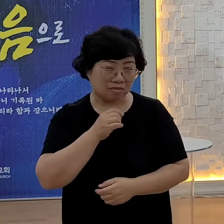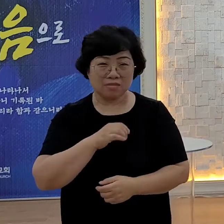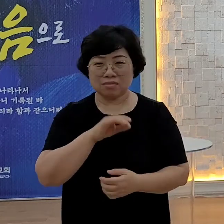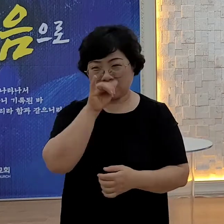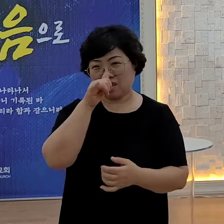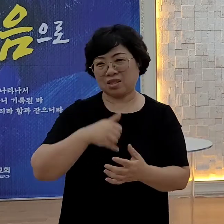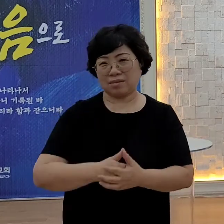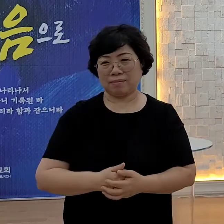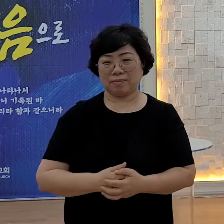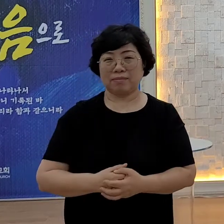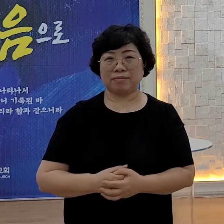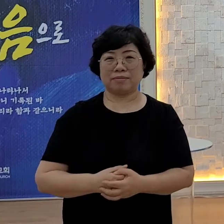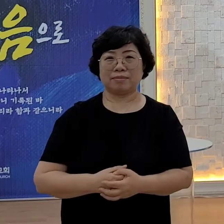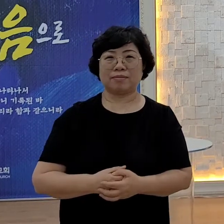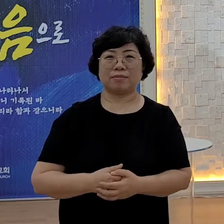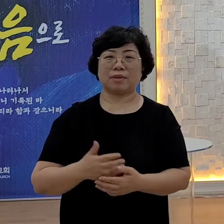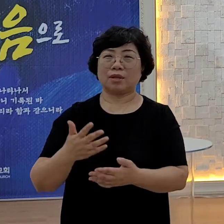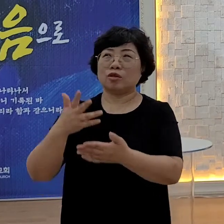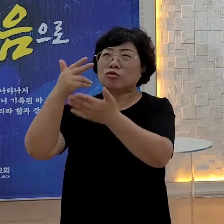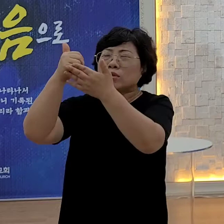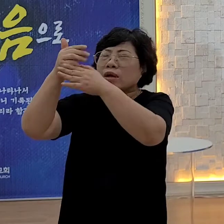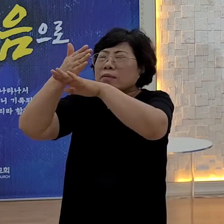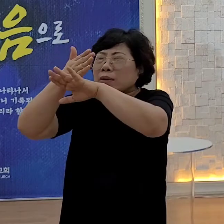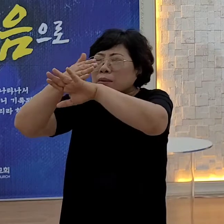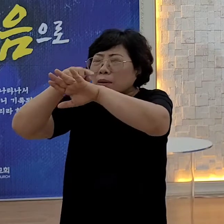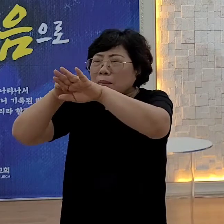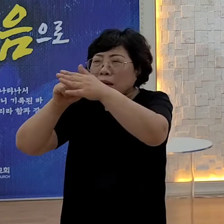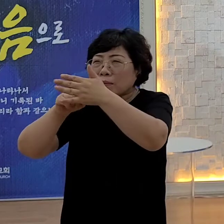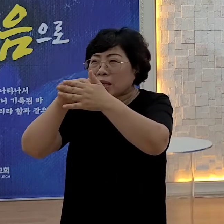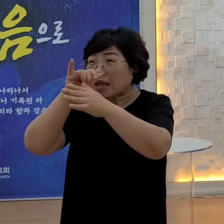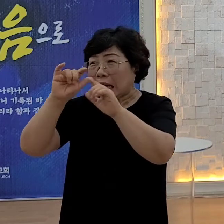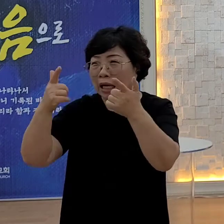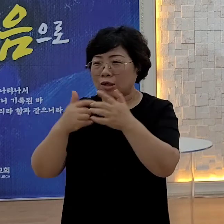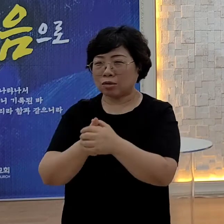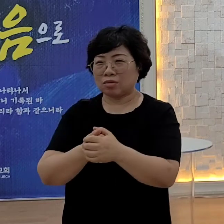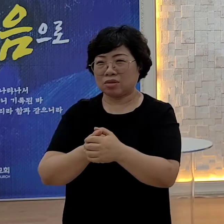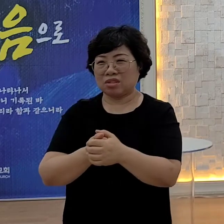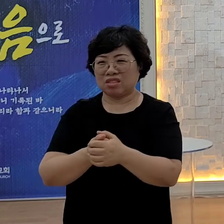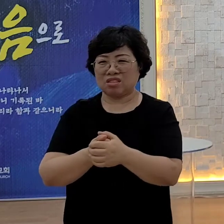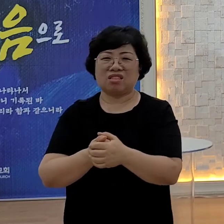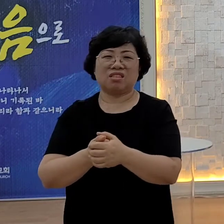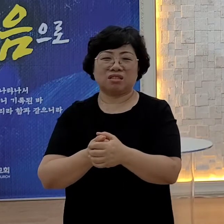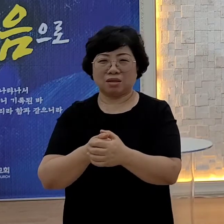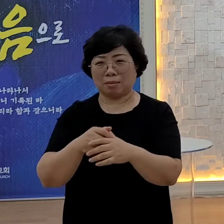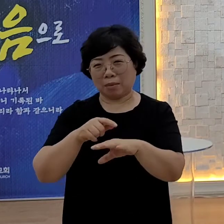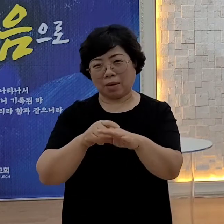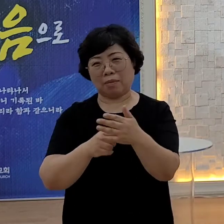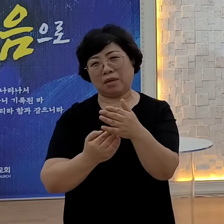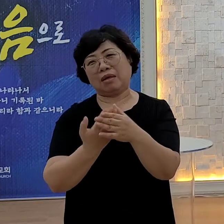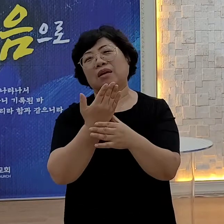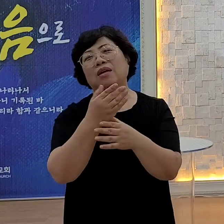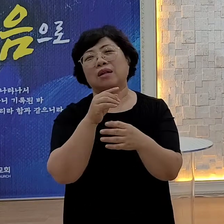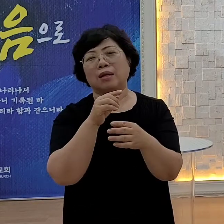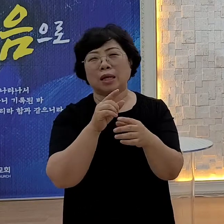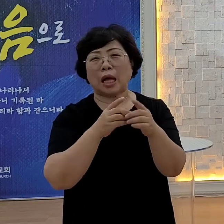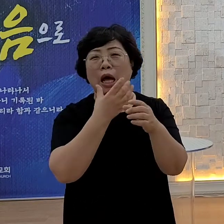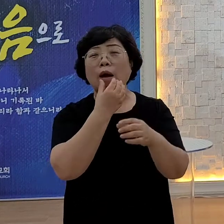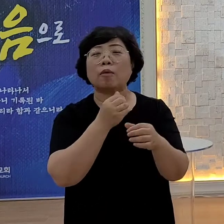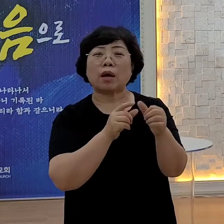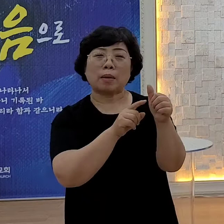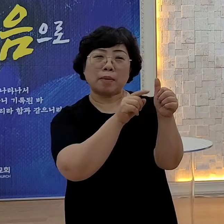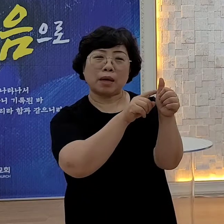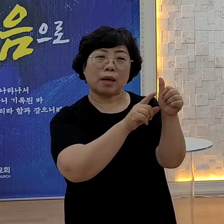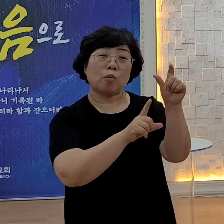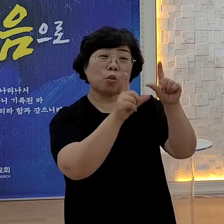좋아요 웃은 게 아니고 이미 이들의 마음 가운데 우리 나이 100세고